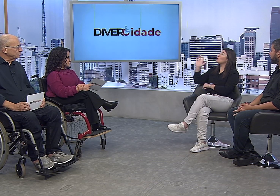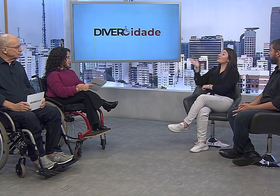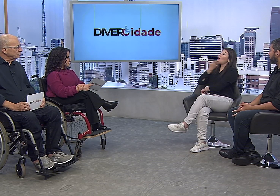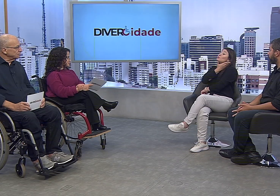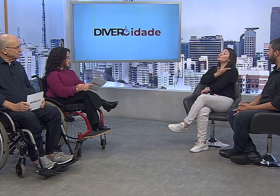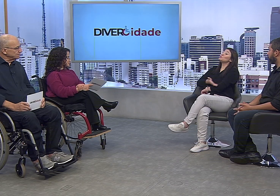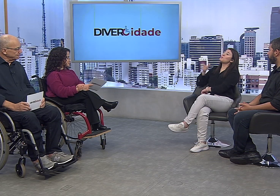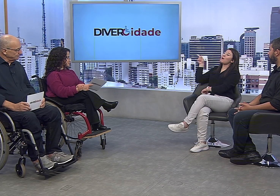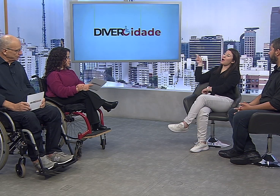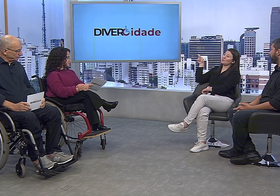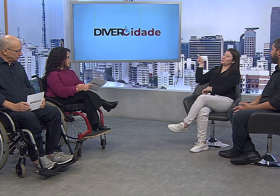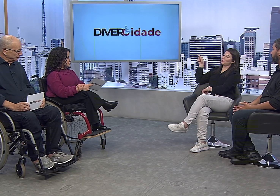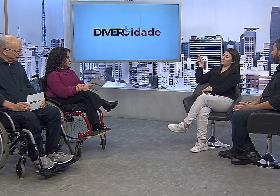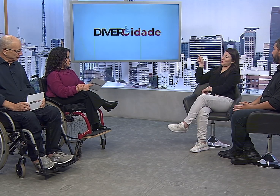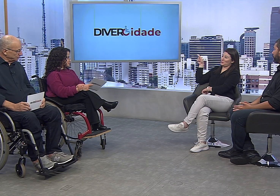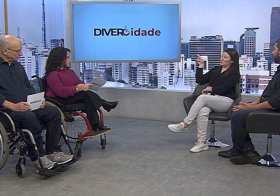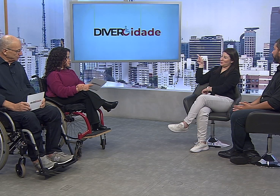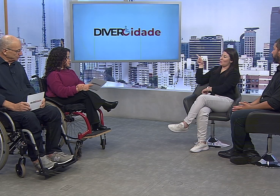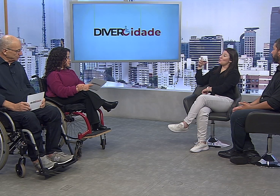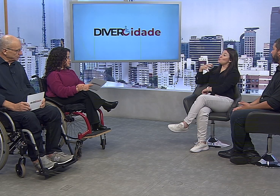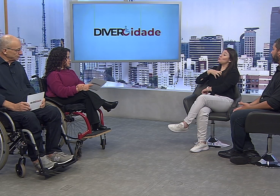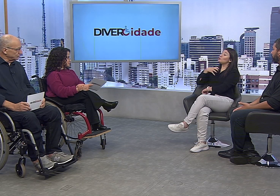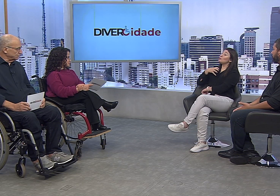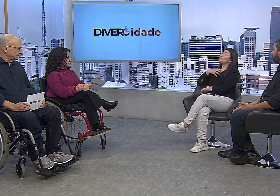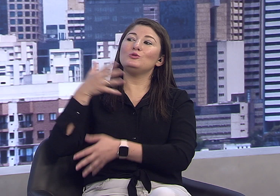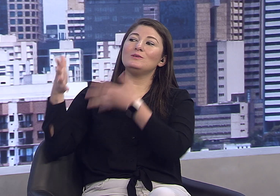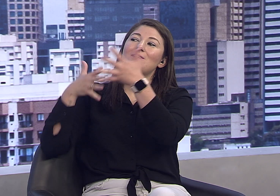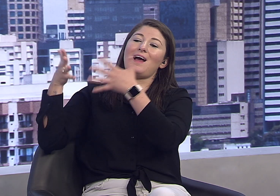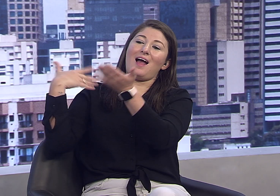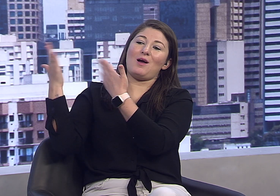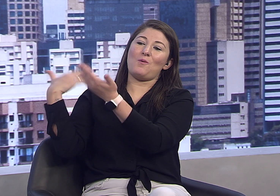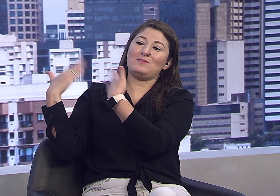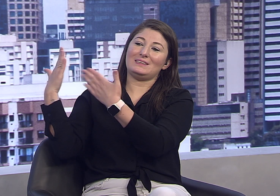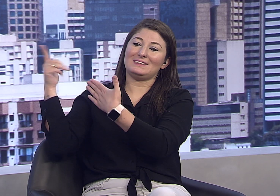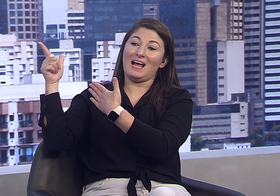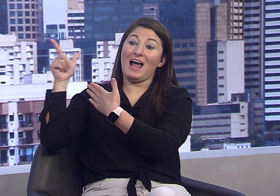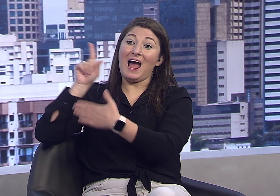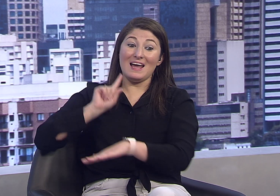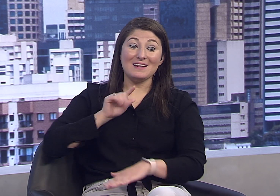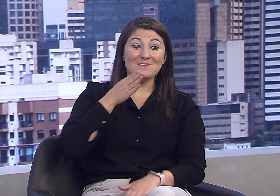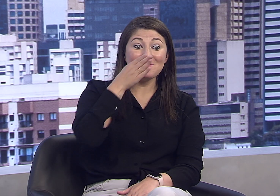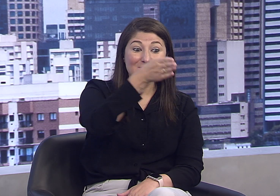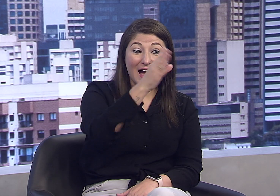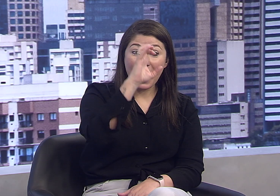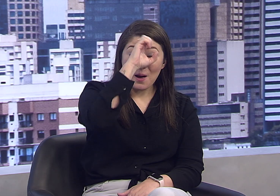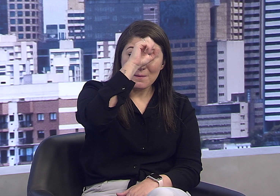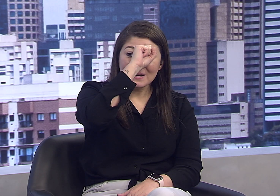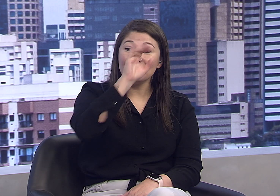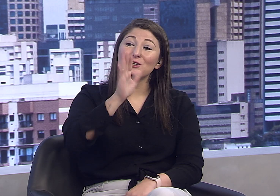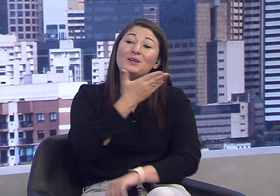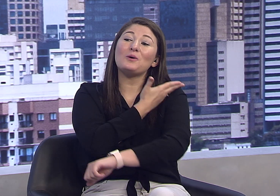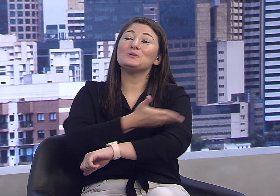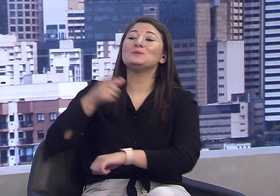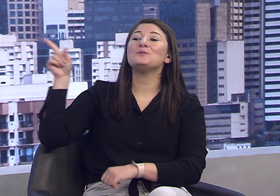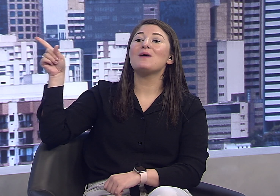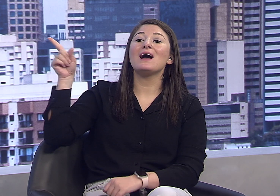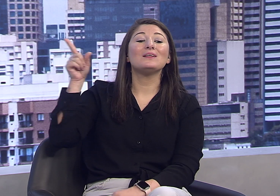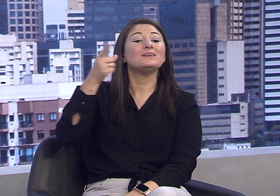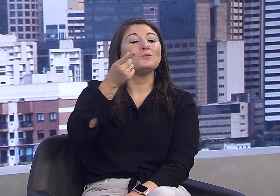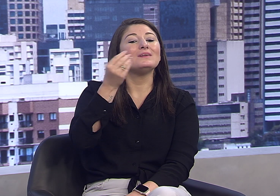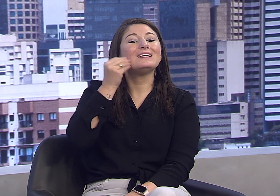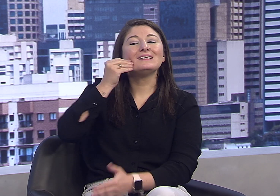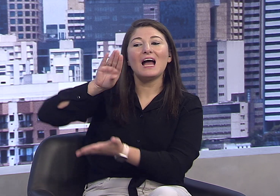Dependendo do contexto que ele está inserido, ele possa ter sim uma dificuldade maior, porque ele já tem uma habilidade, ele